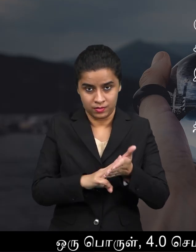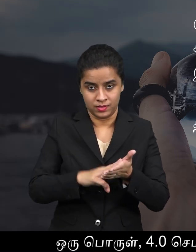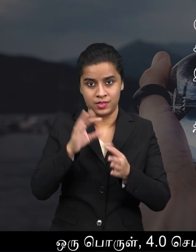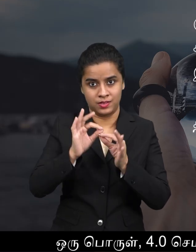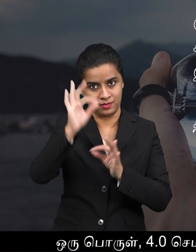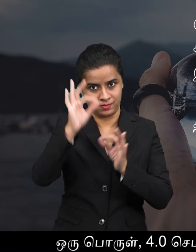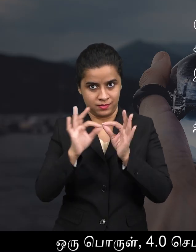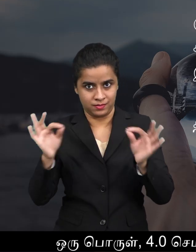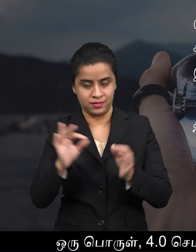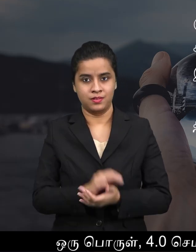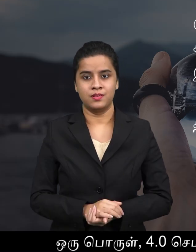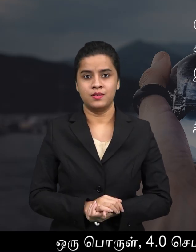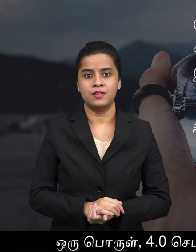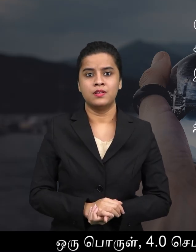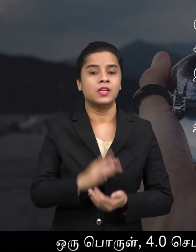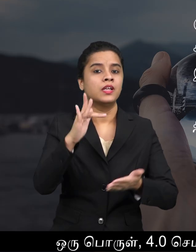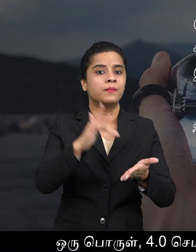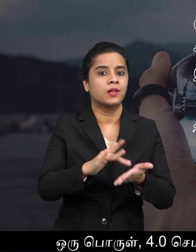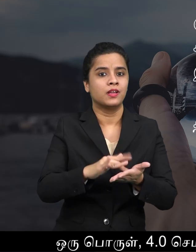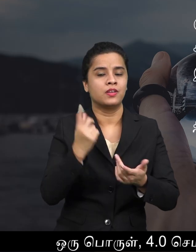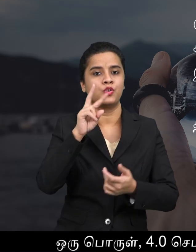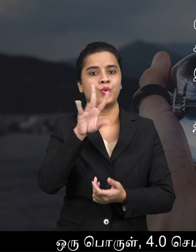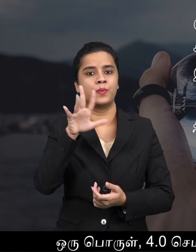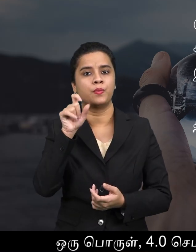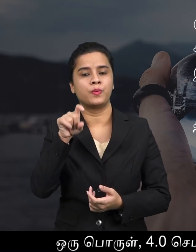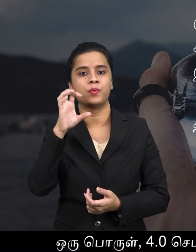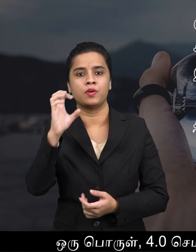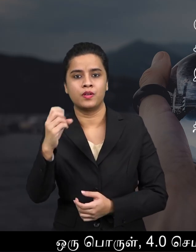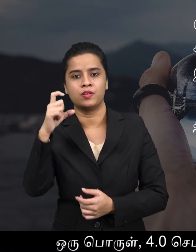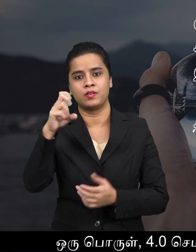4.0 சென்டிமீட்டர் அளவு, குவிய நீளம்